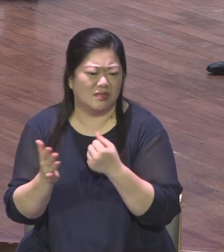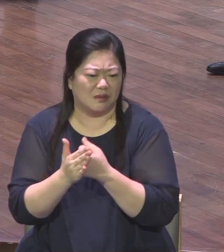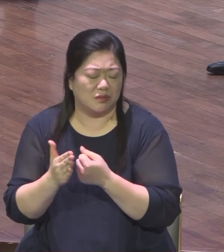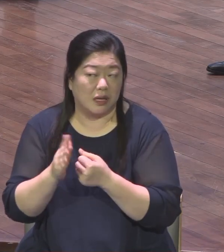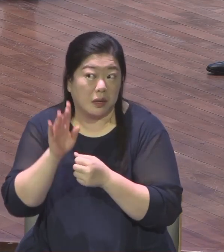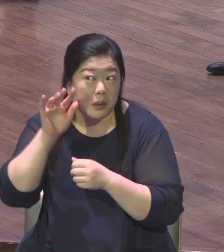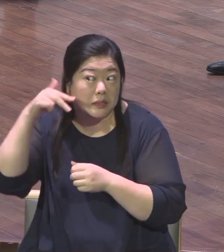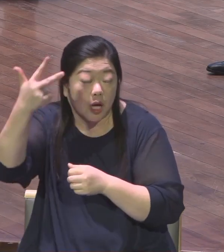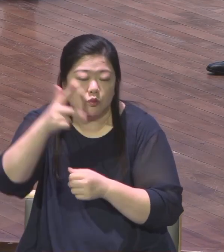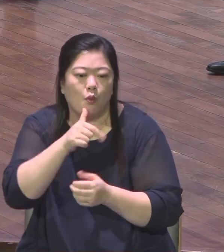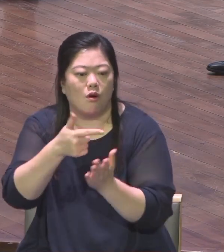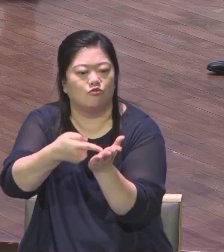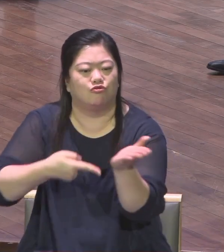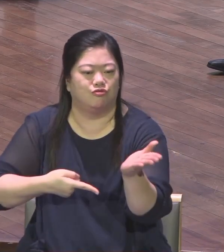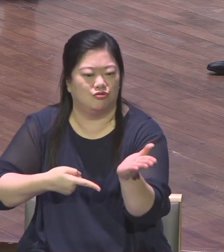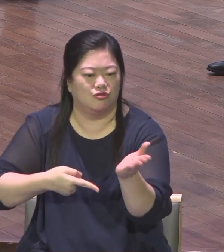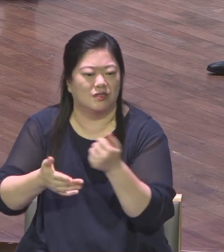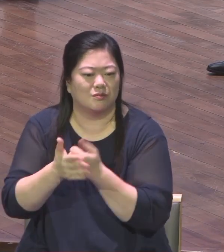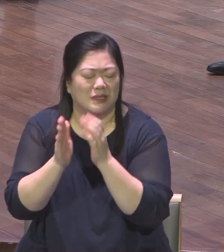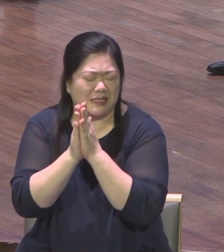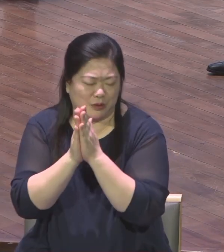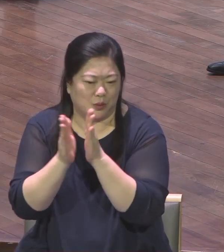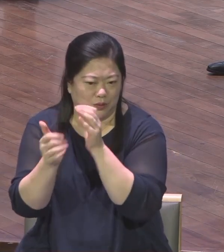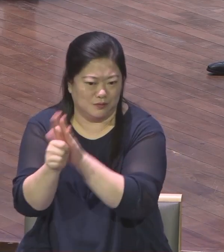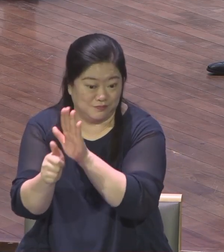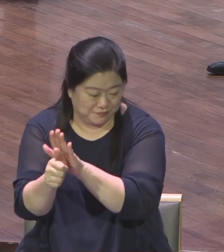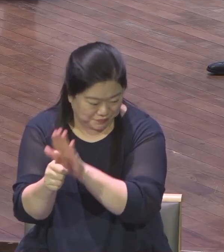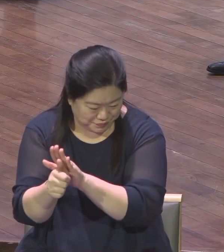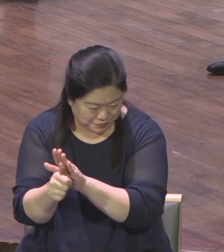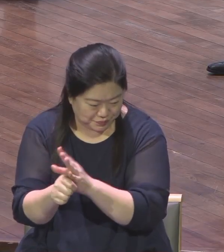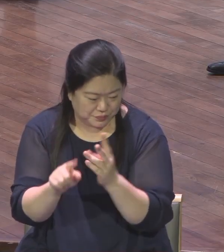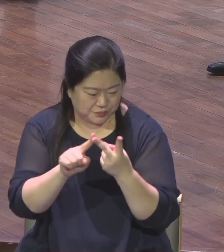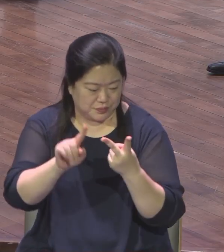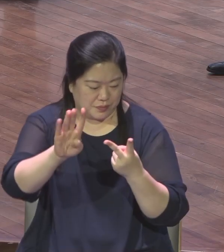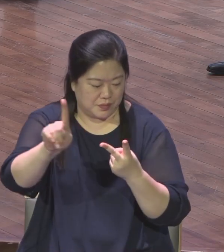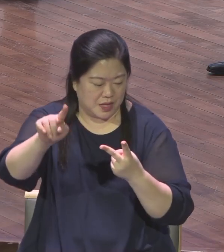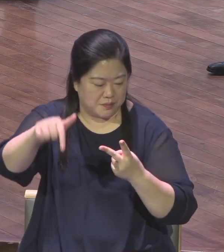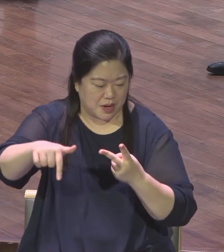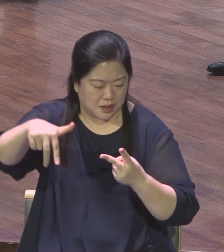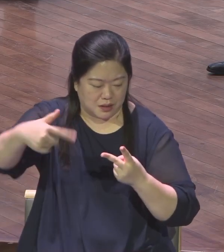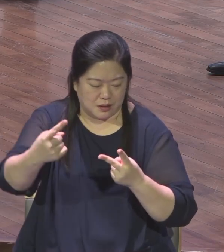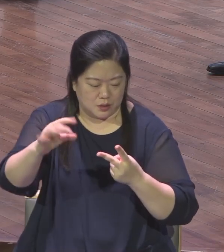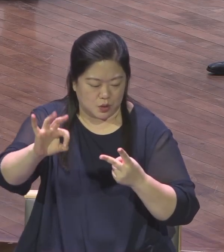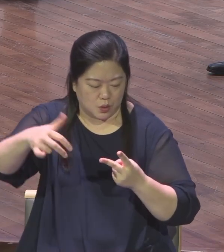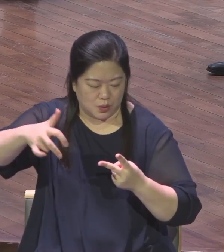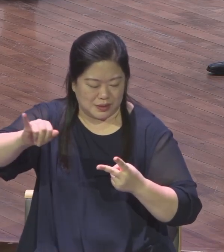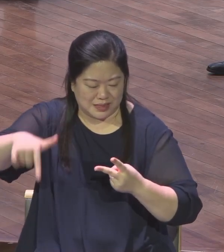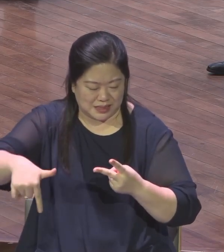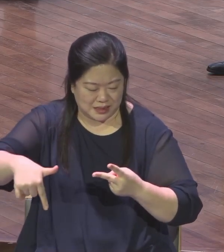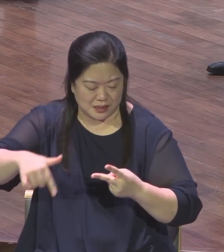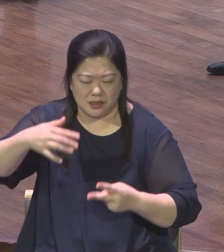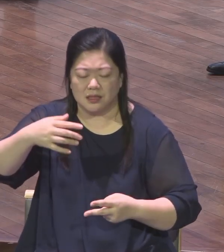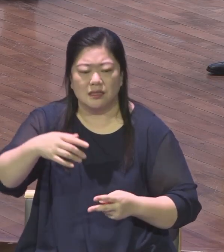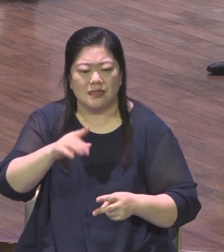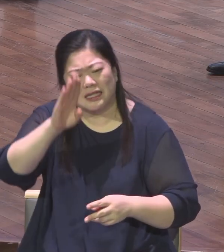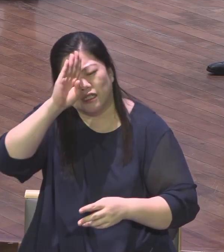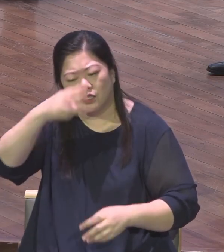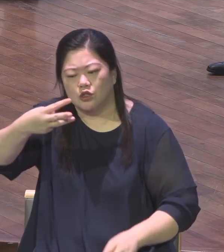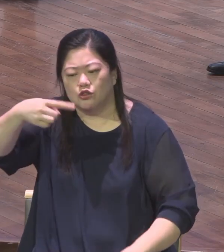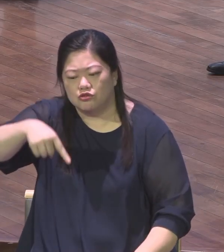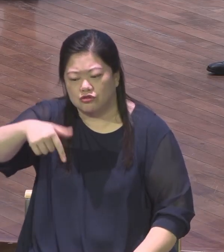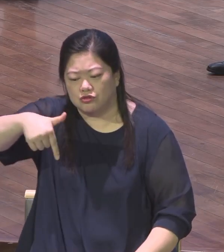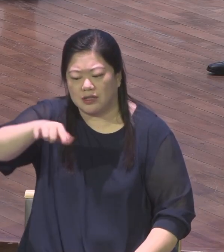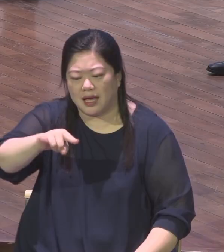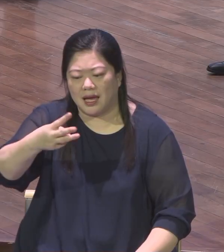기도를 통하여 일어나는 역사가 있게 하여 주옵소서. 또 박종직 집사님 루게릭병입니다. 6개월 전